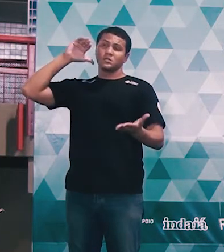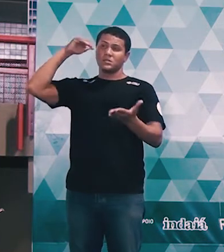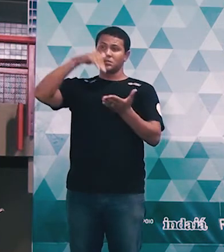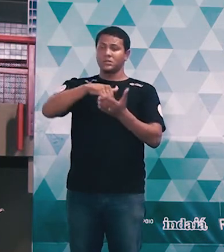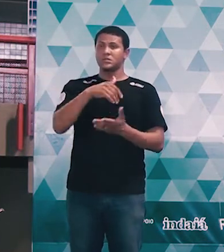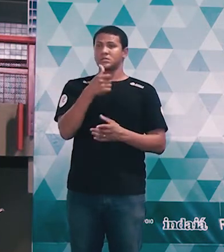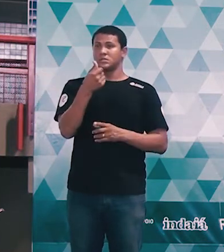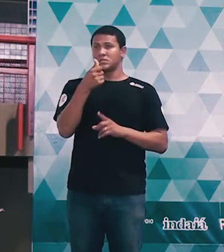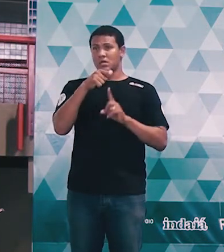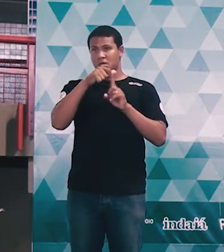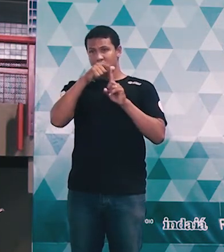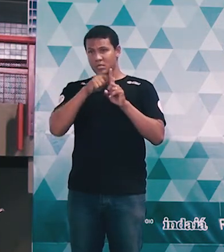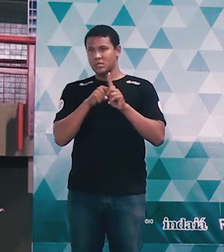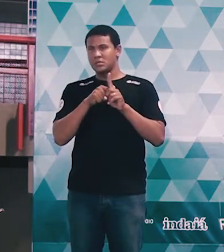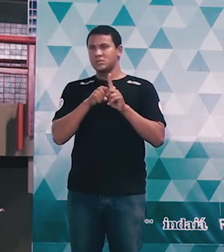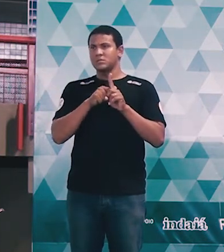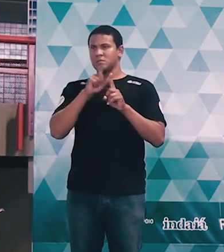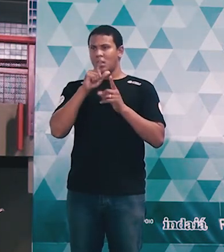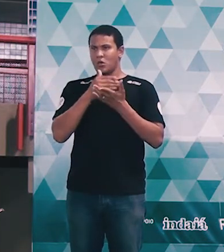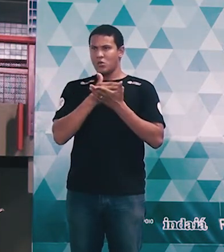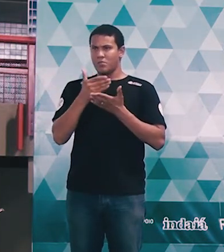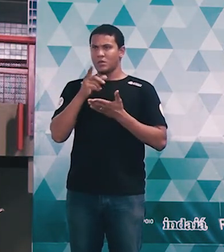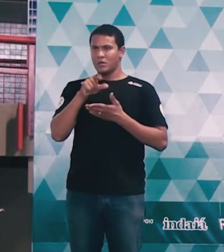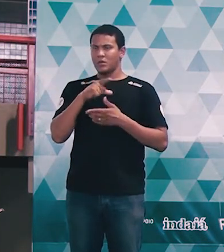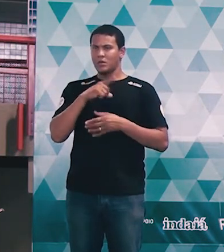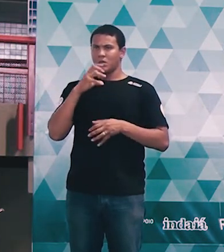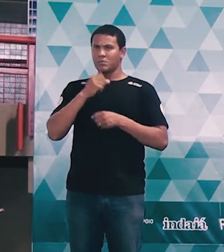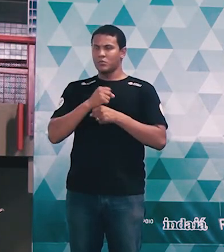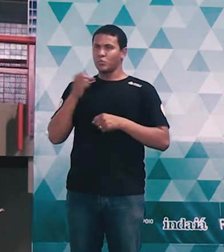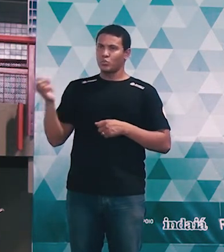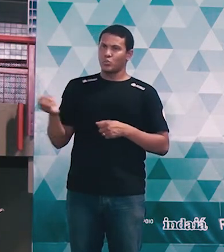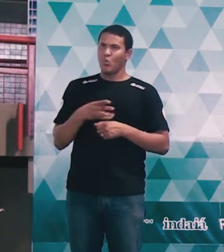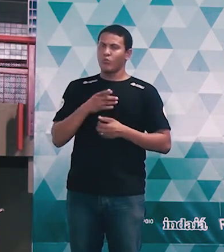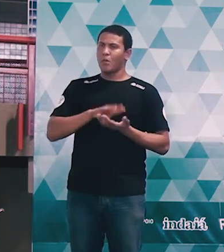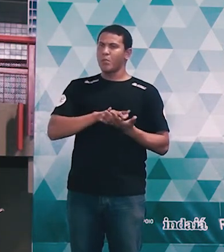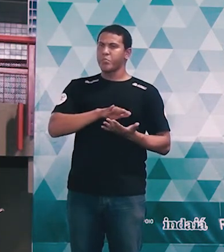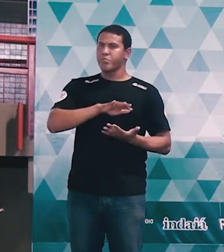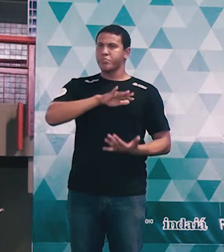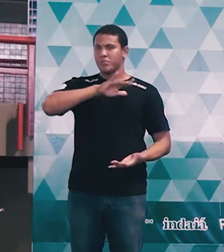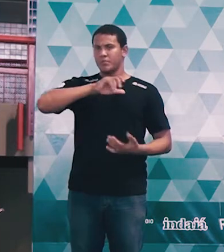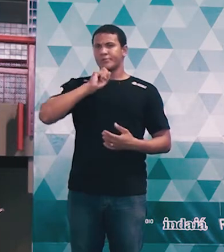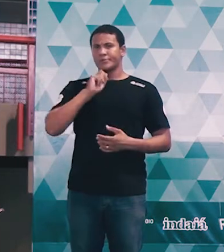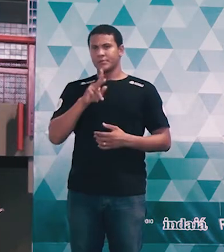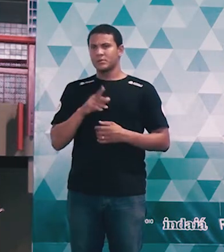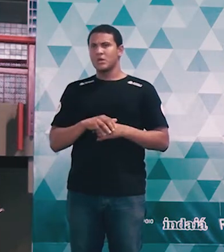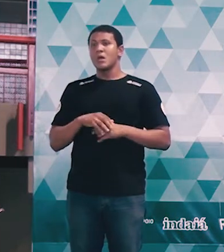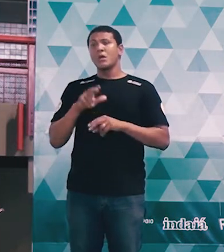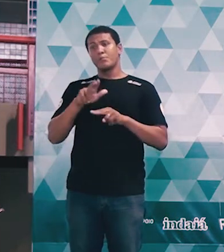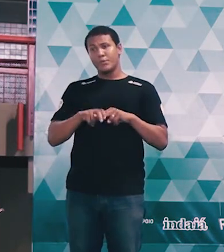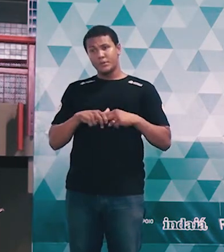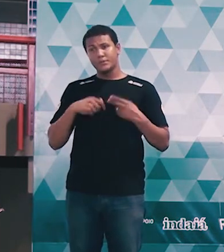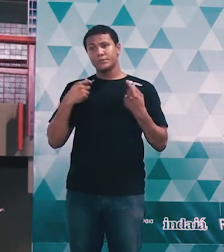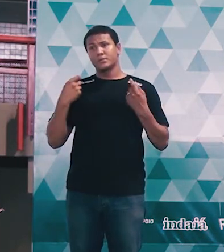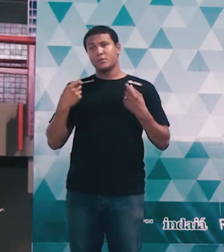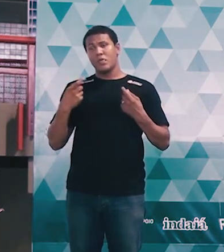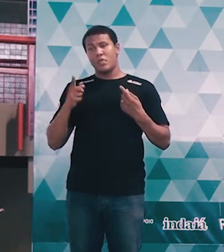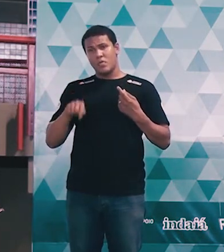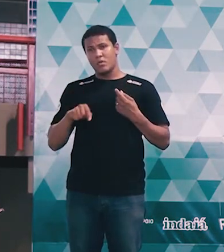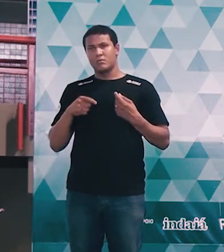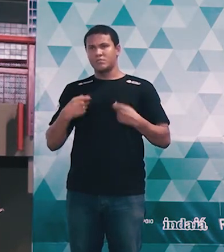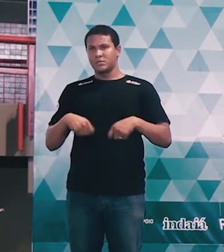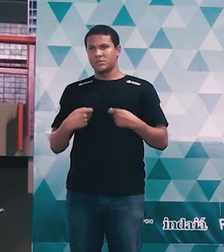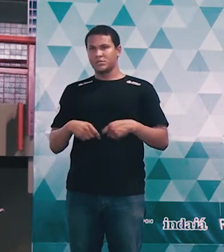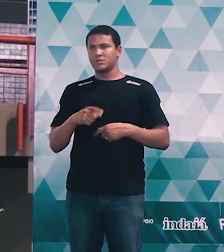de tal forma que a quantidade inicial de estoque para os próximos meses seja igual